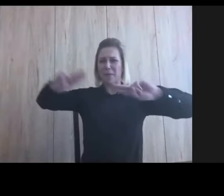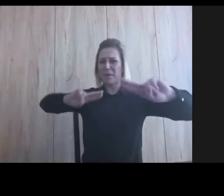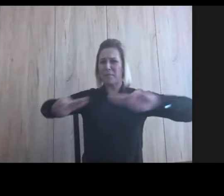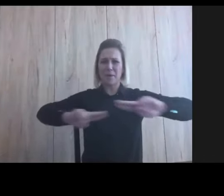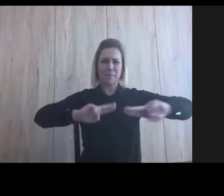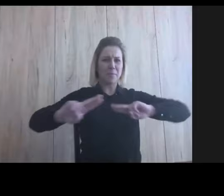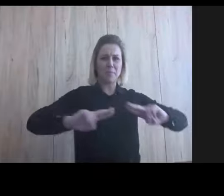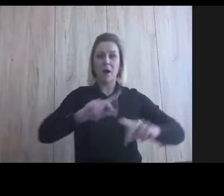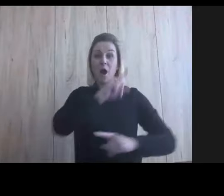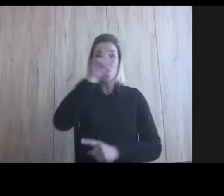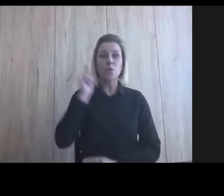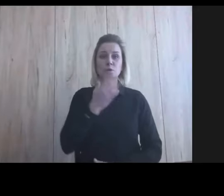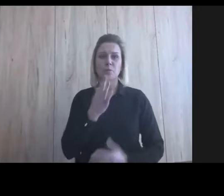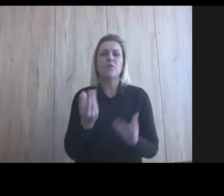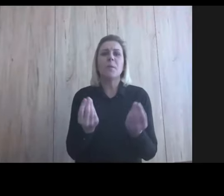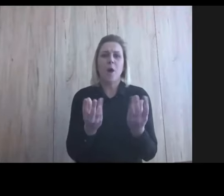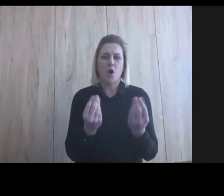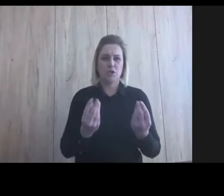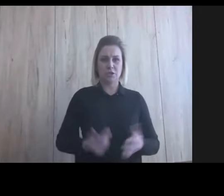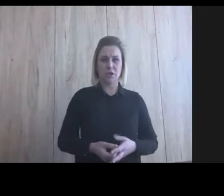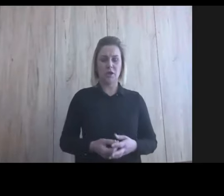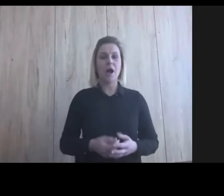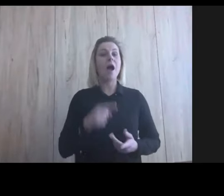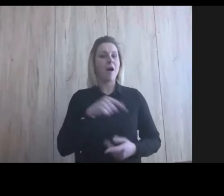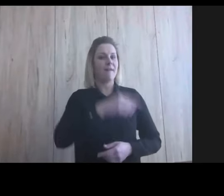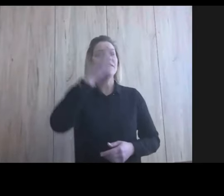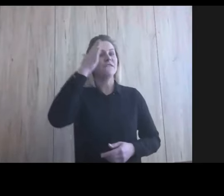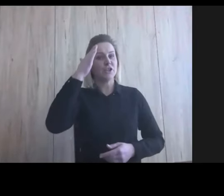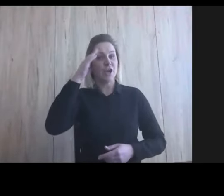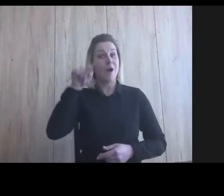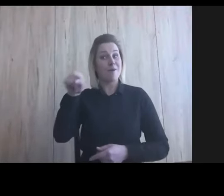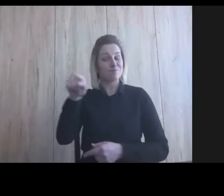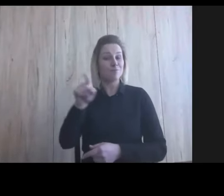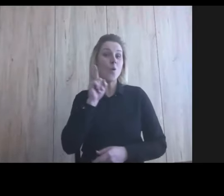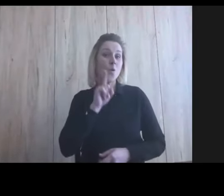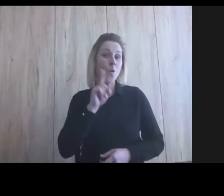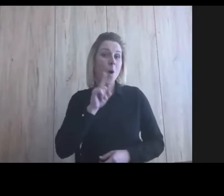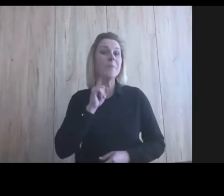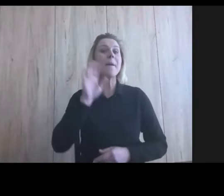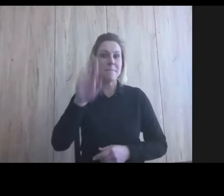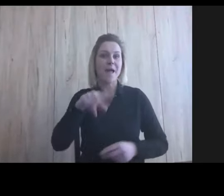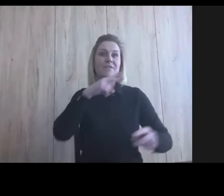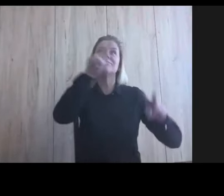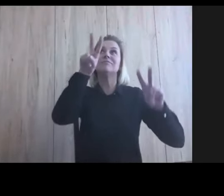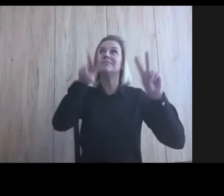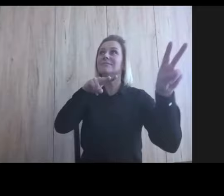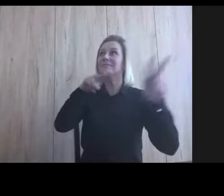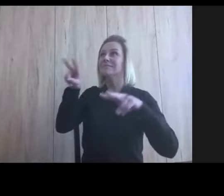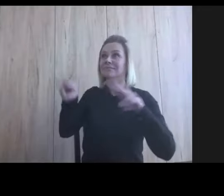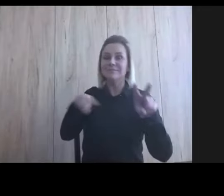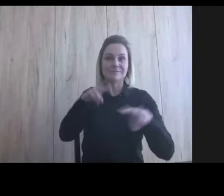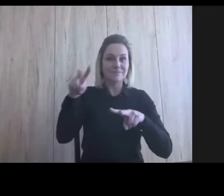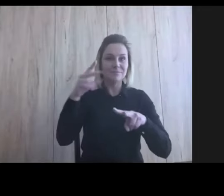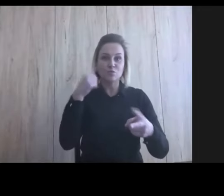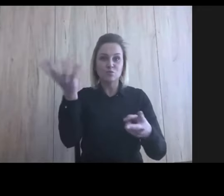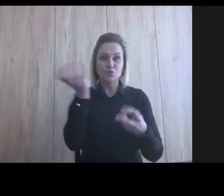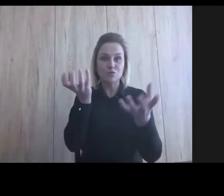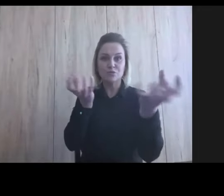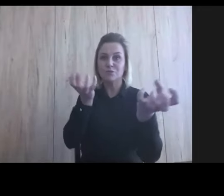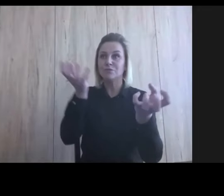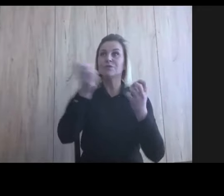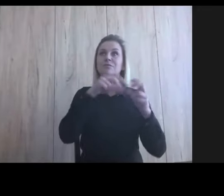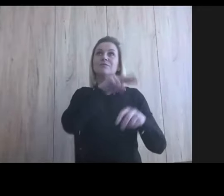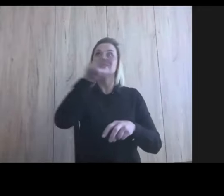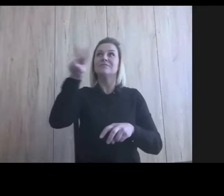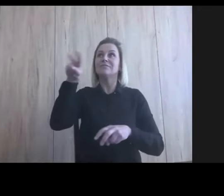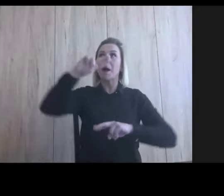ty to robisz? A ona wiedziała, że Tomek będzie fantastycznie postrzegał świat w percepcji wzrokowej, ale ta